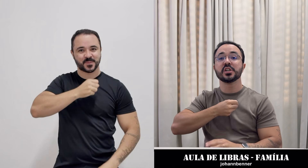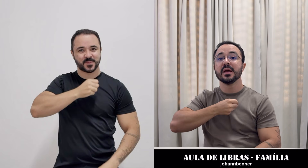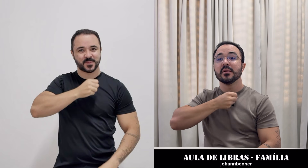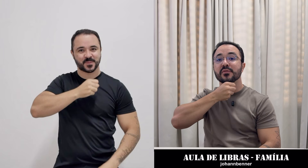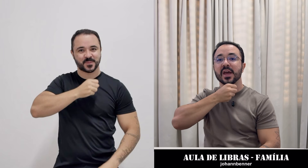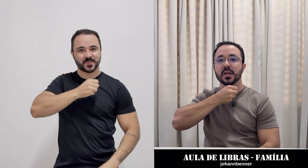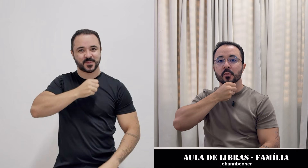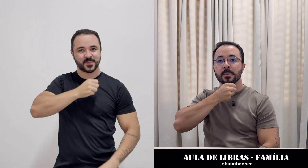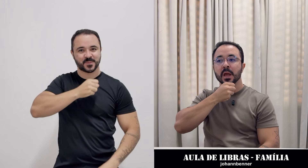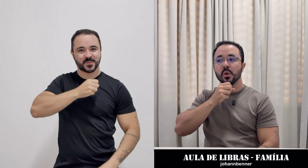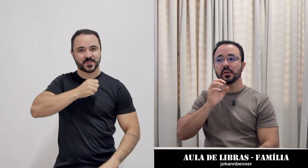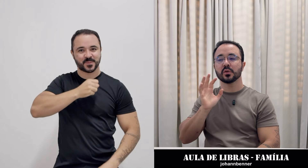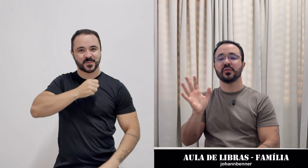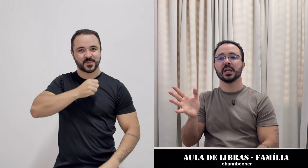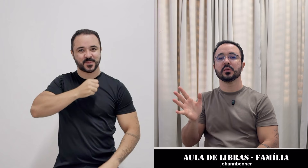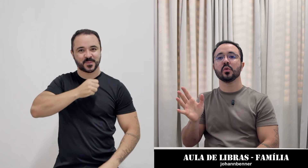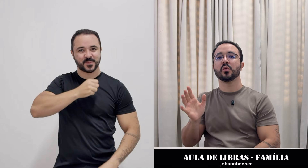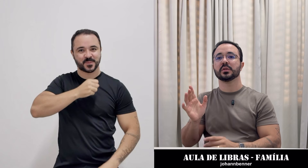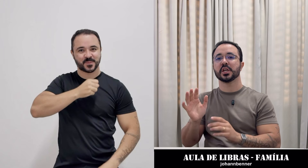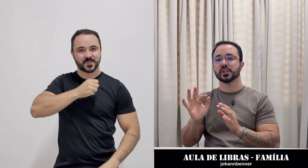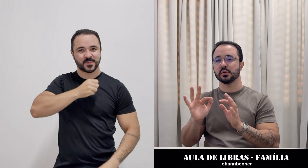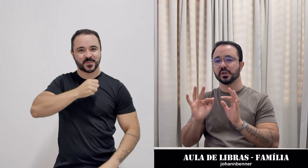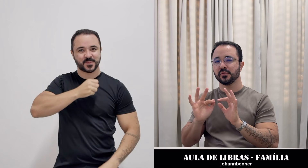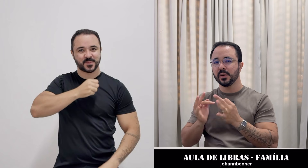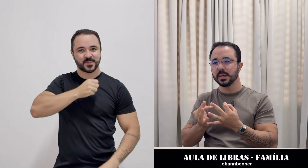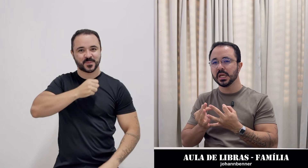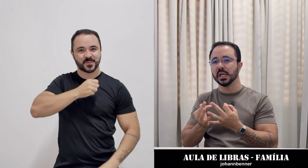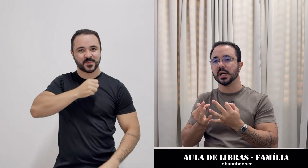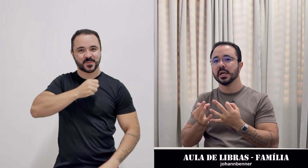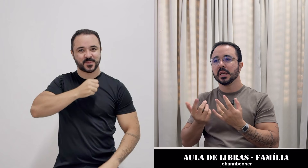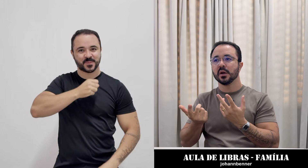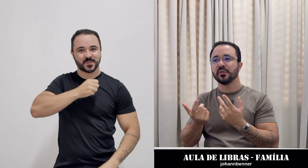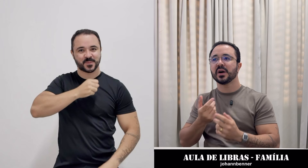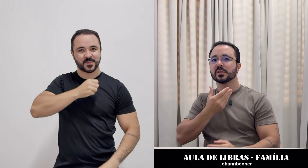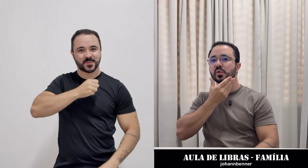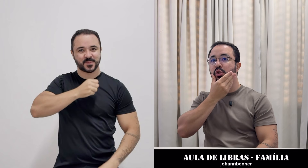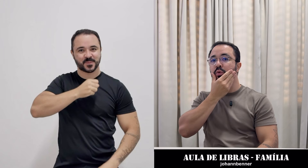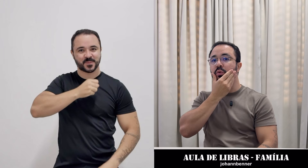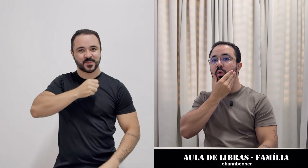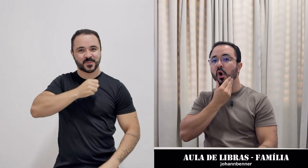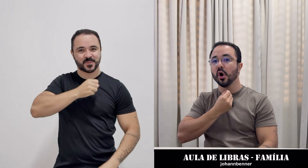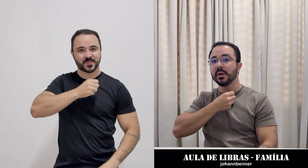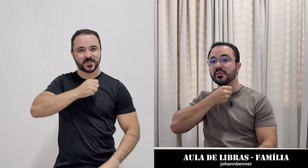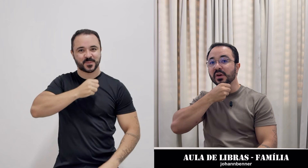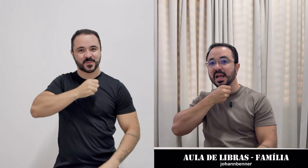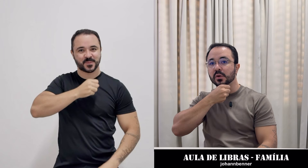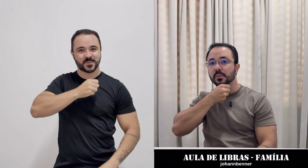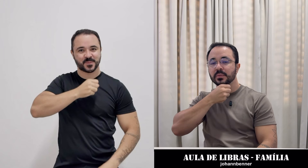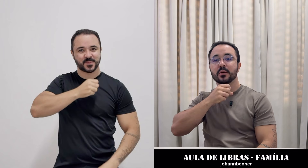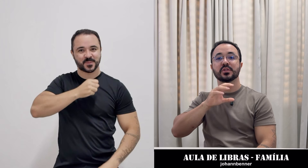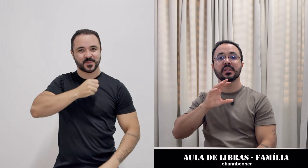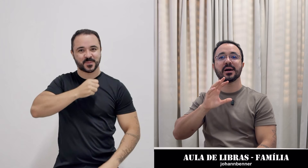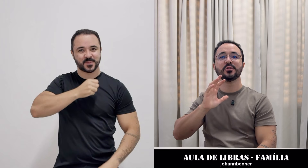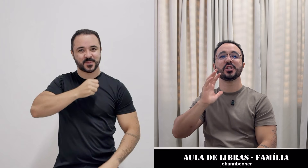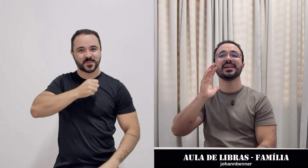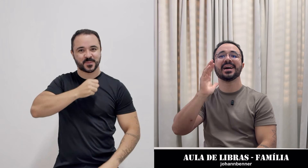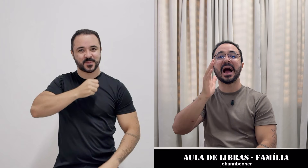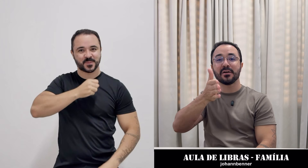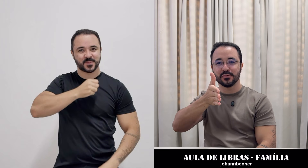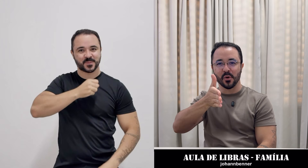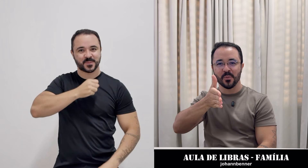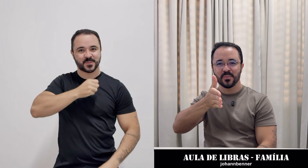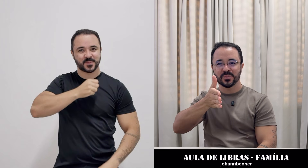o sinal de velho. Quando eu estou falando num contexto de família e eu faço junto homem velho, é o sinal